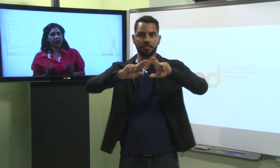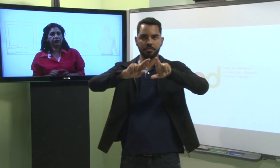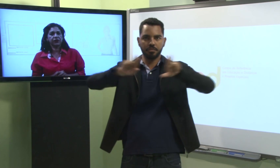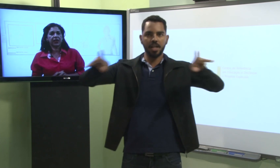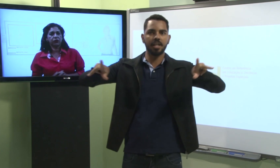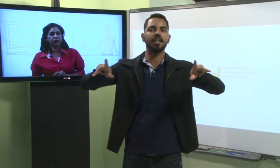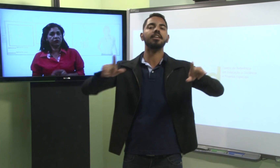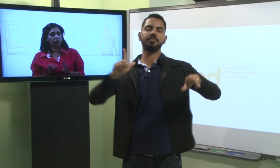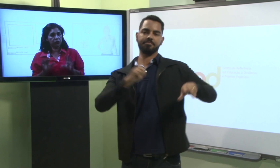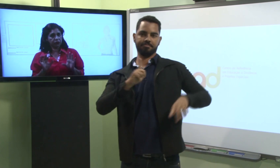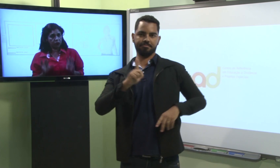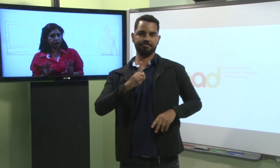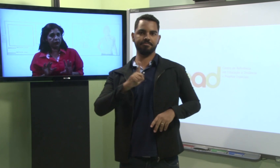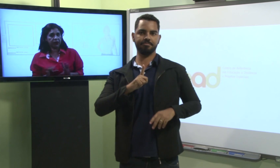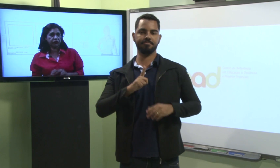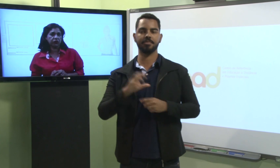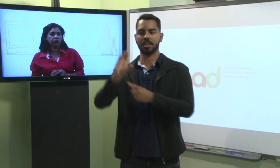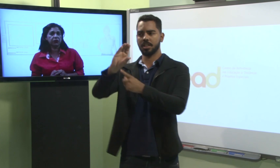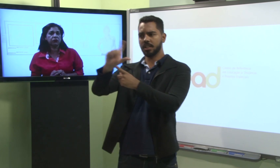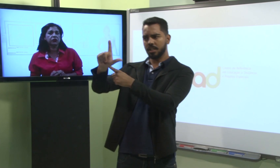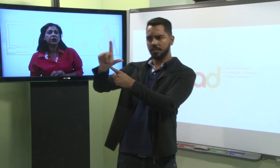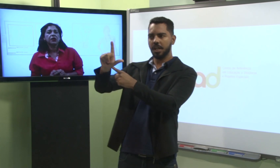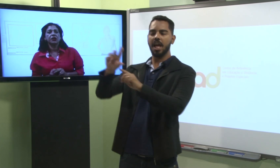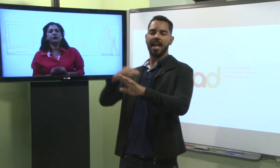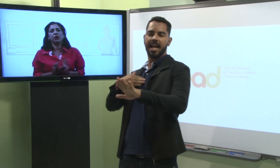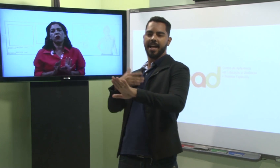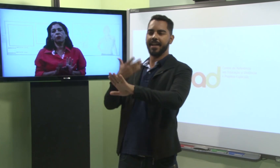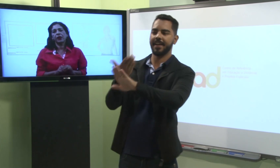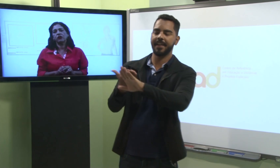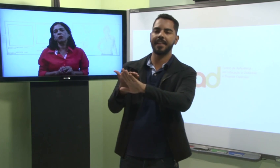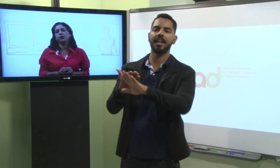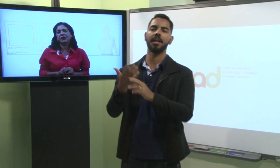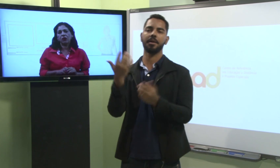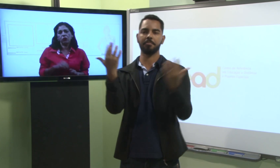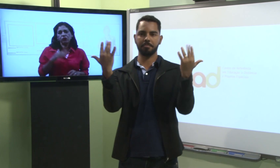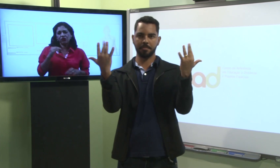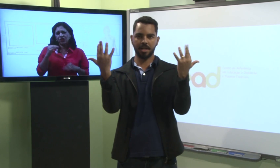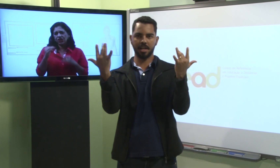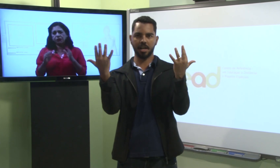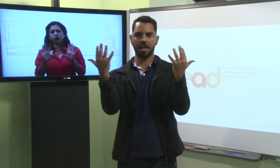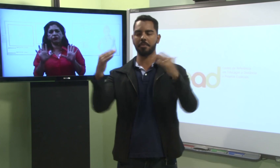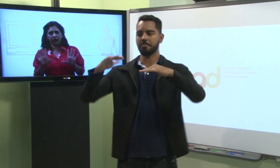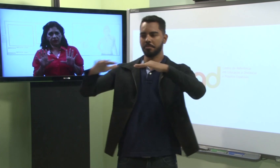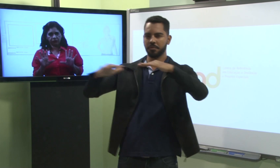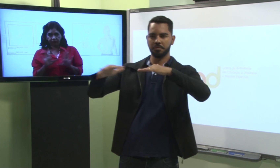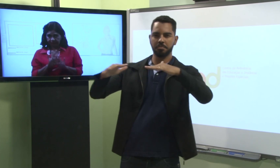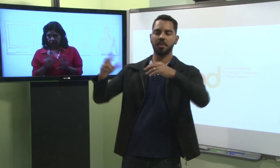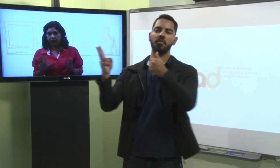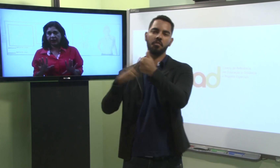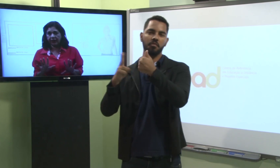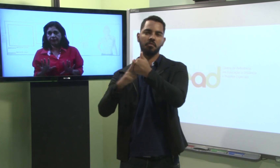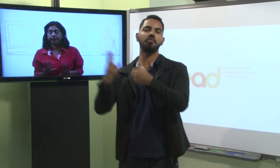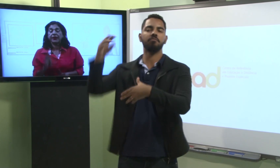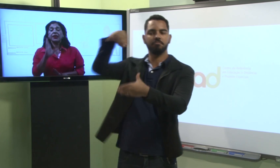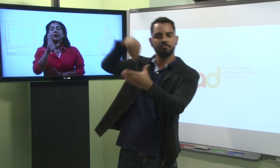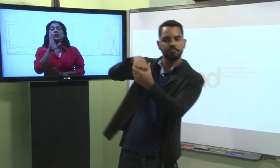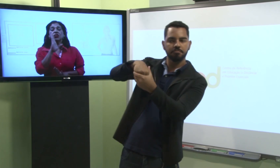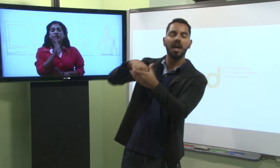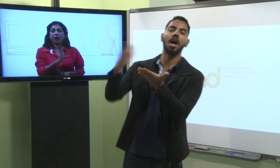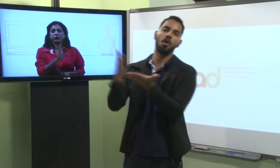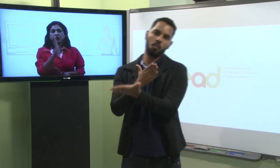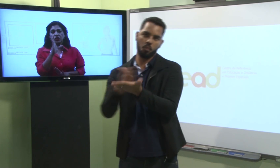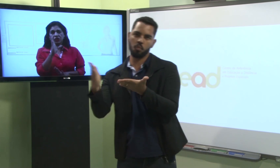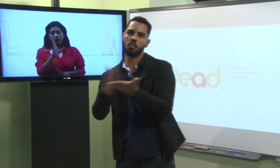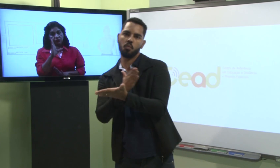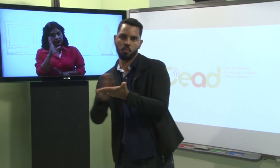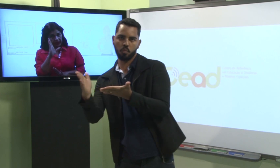que os classificadores são algumas configurações de mãos que são incorporadas ao movimento de alguns tipos de verbos, ok?